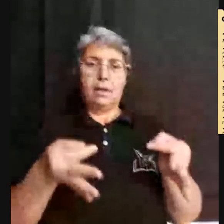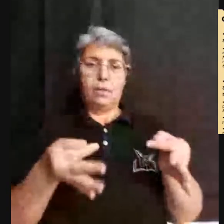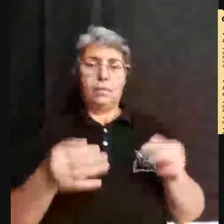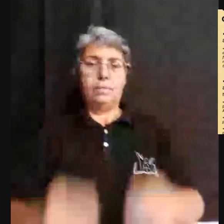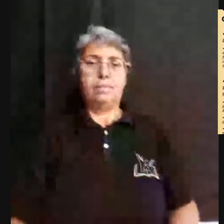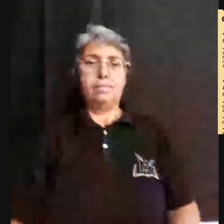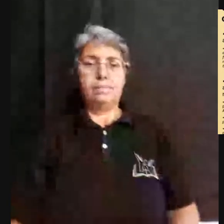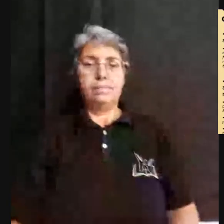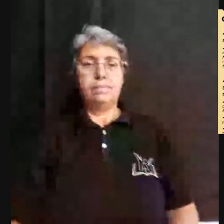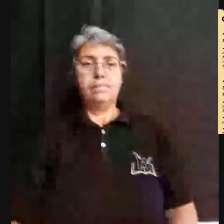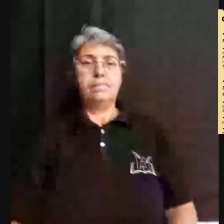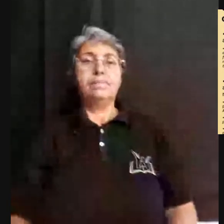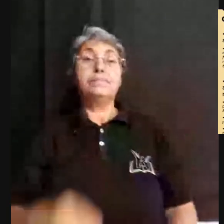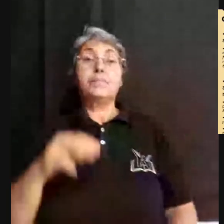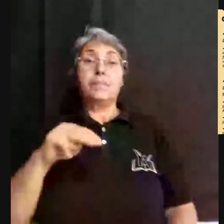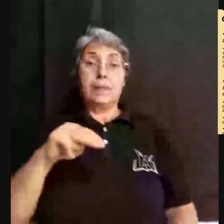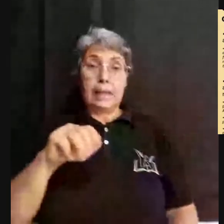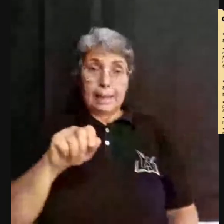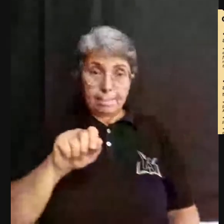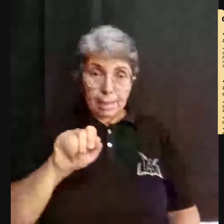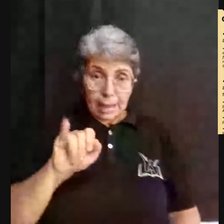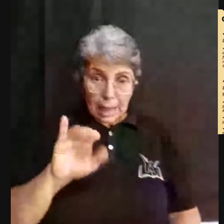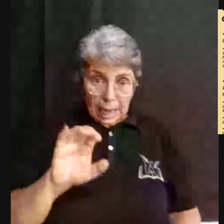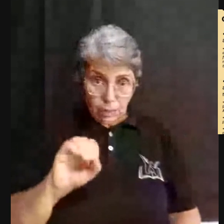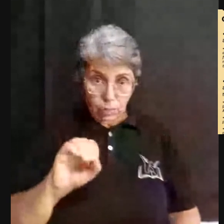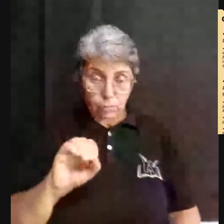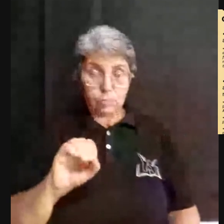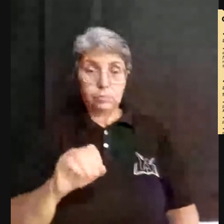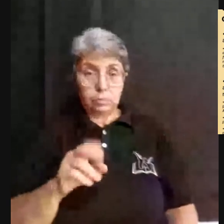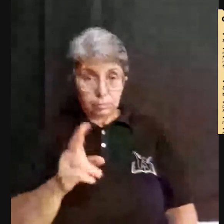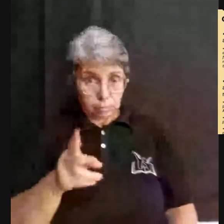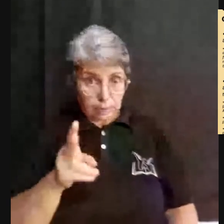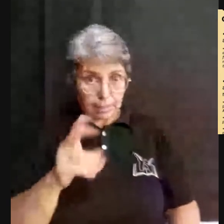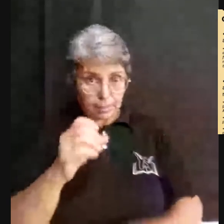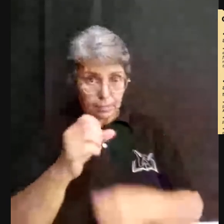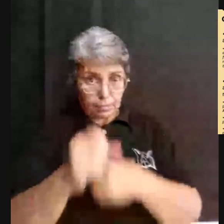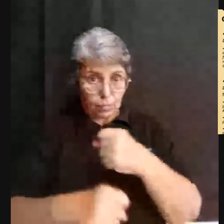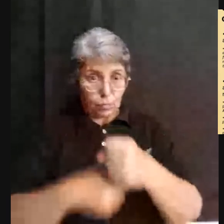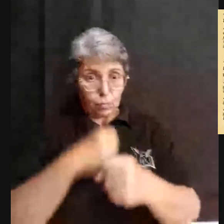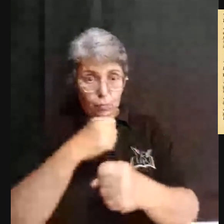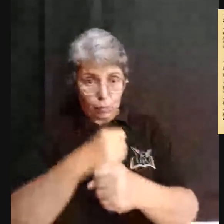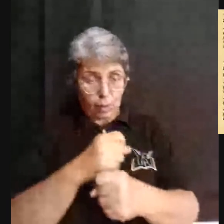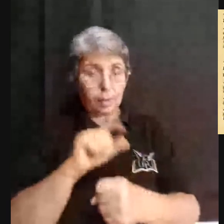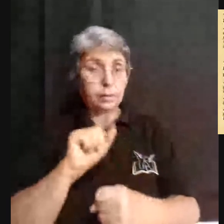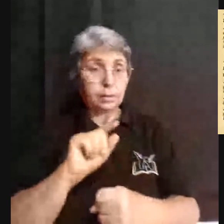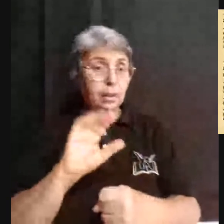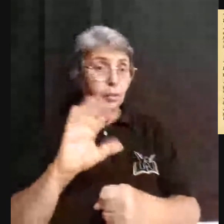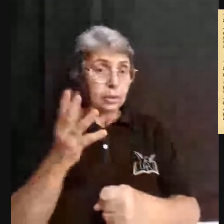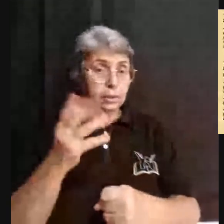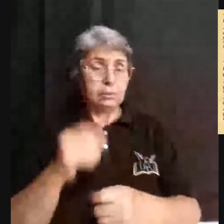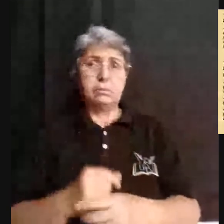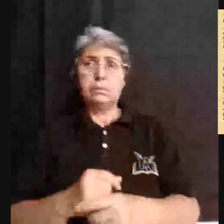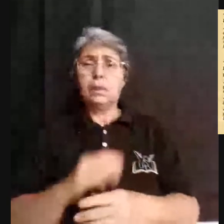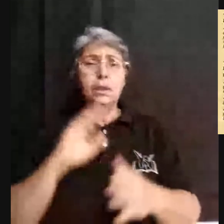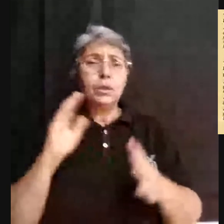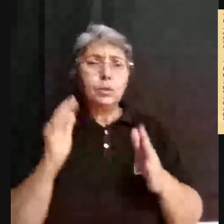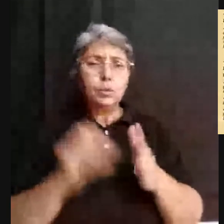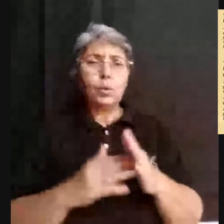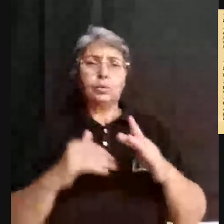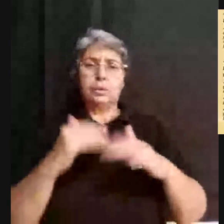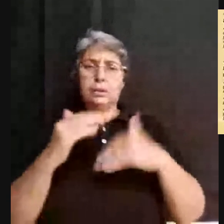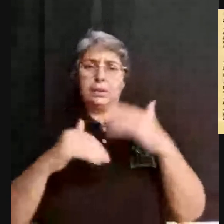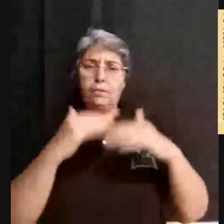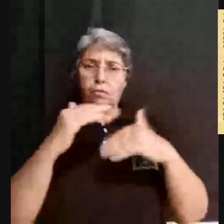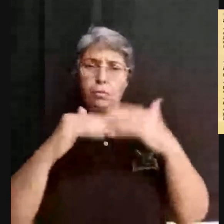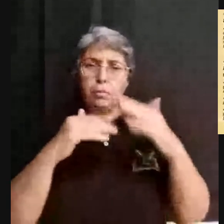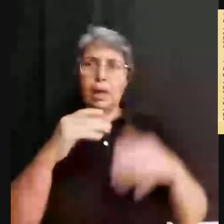Em maio desse mesmo ano, ele escreve: todos esses outros desenvolvimentos virão no bom tempo do Senhor.